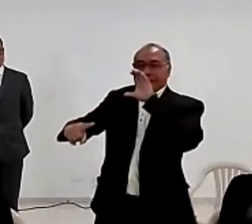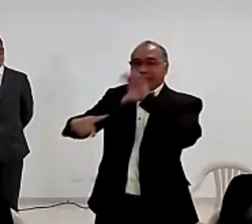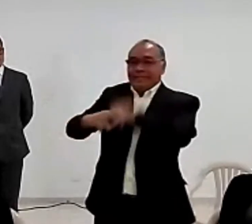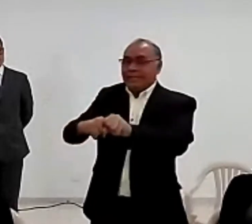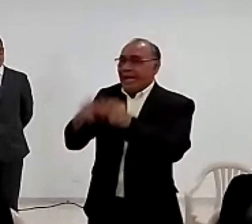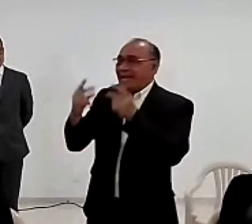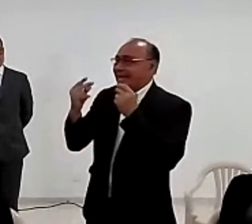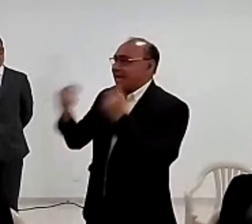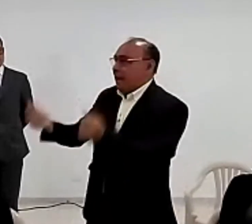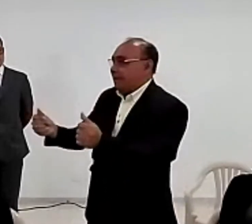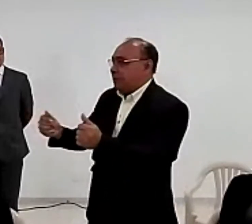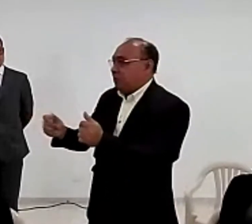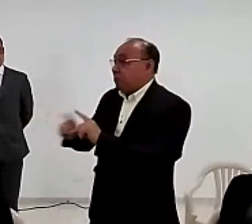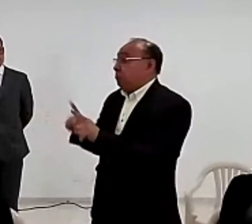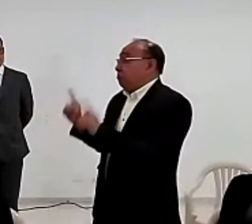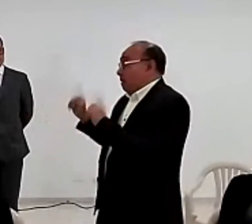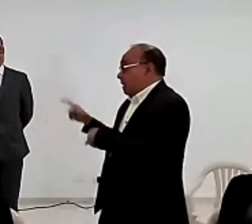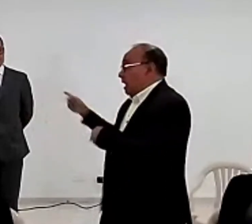gobierno